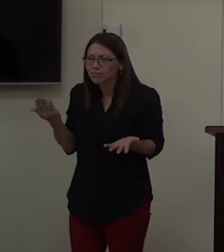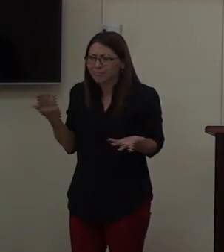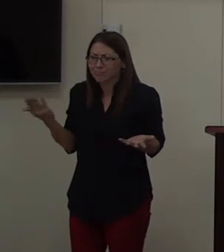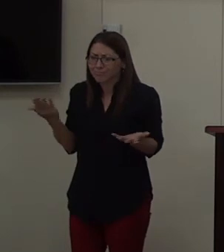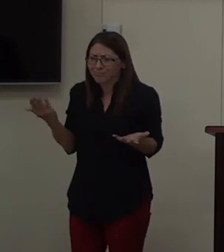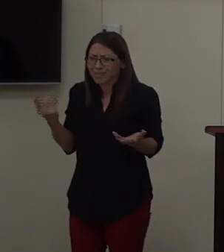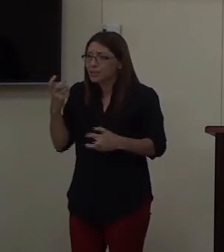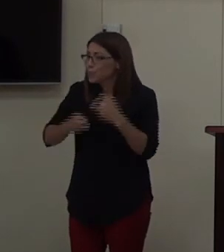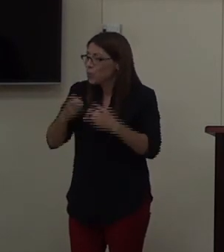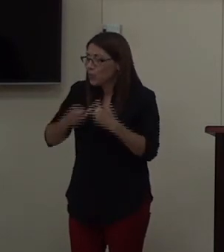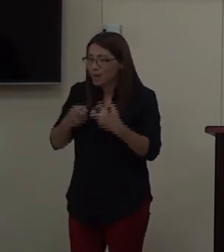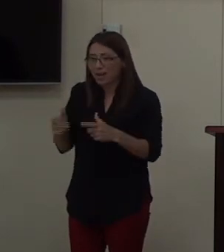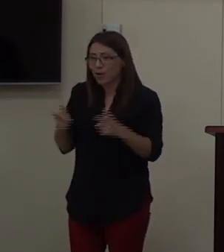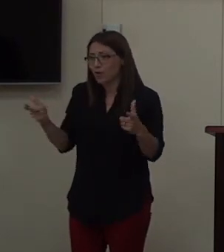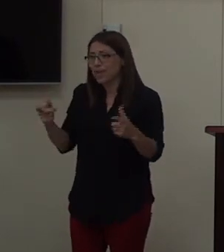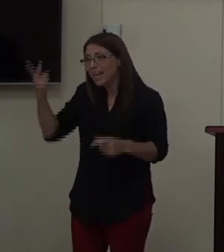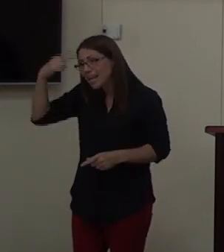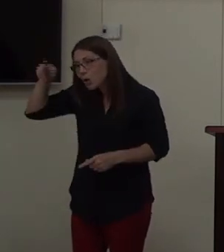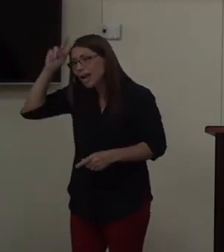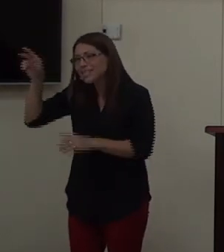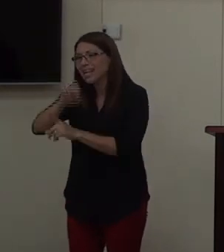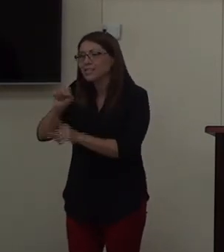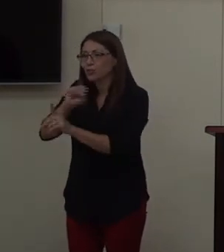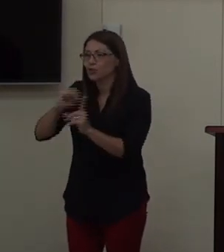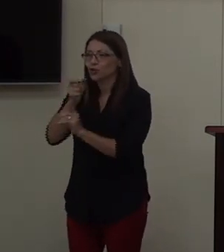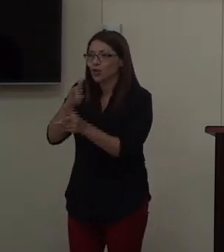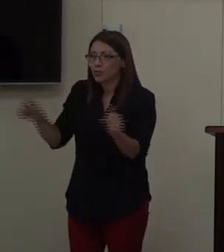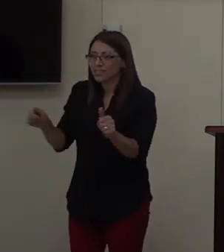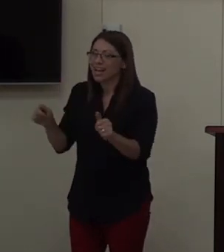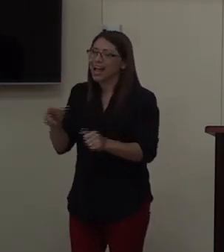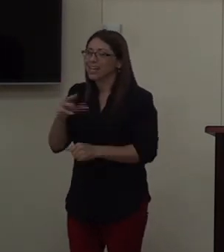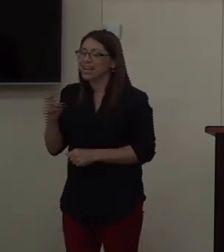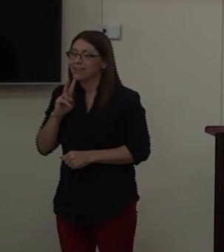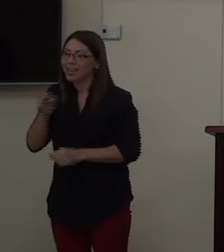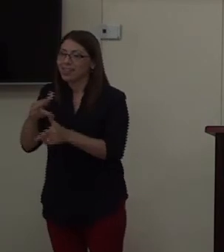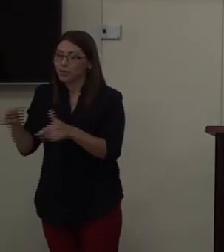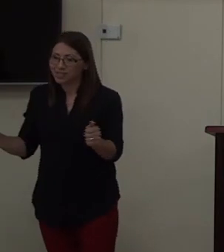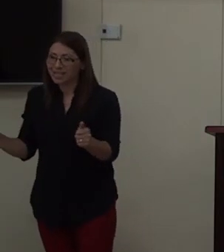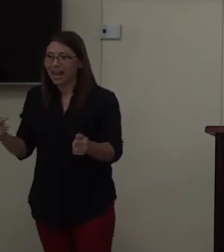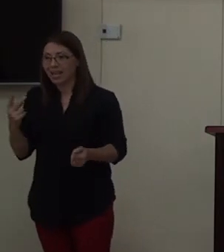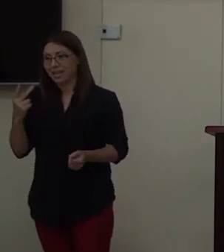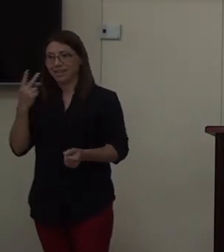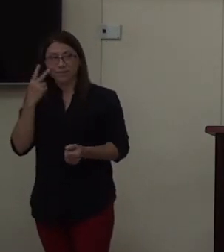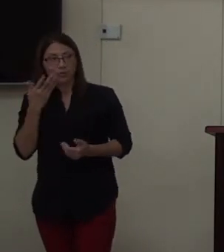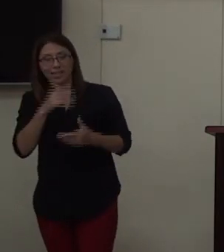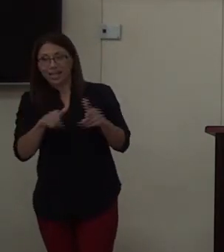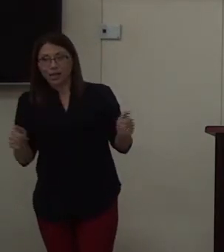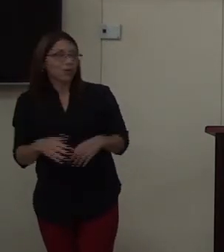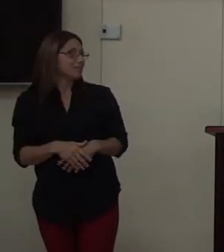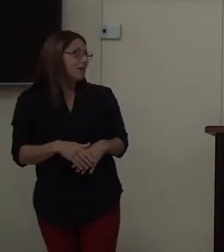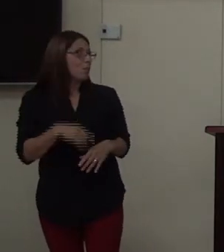Es un problema enorme, como les decía, esa ignorancia de la situación sociolingüística y de la realidad lingüística que vemos en esta lengua. Pero en este momento, que